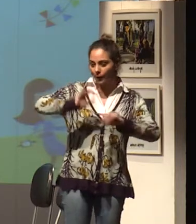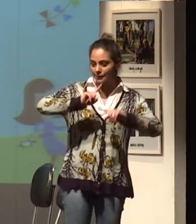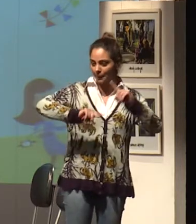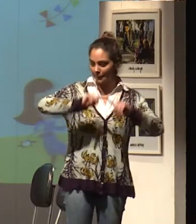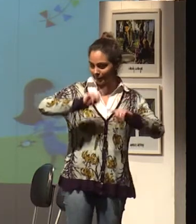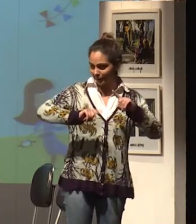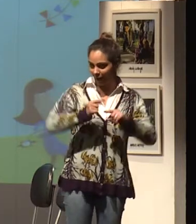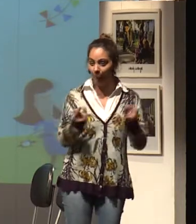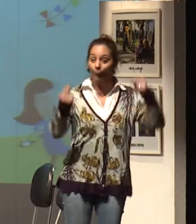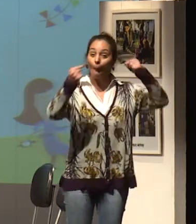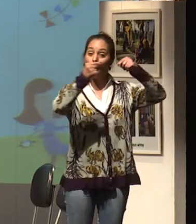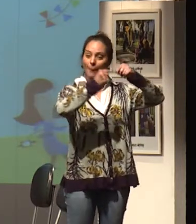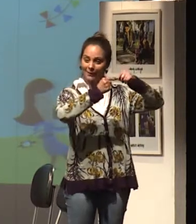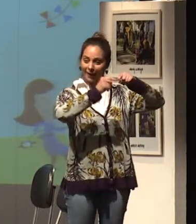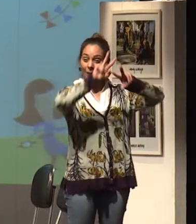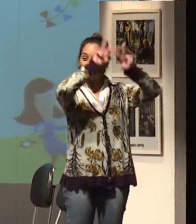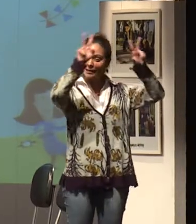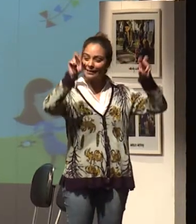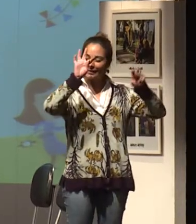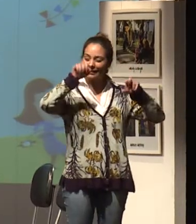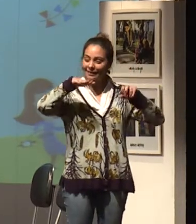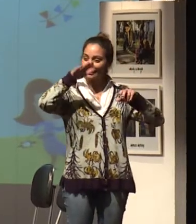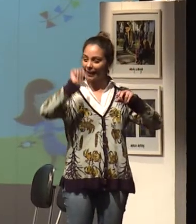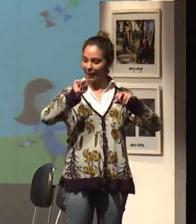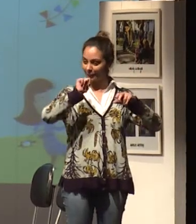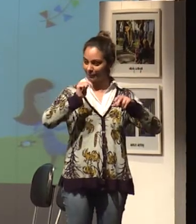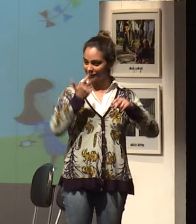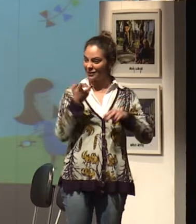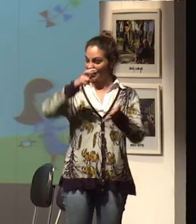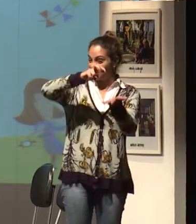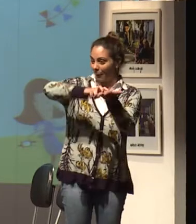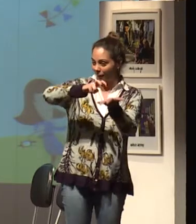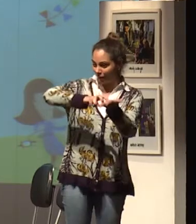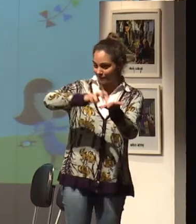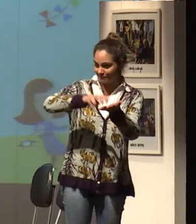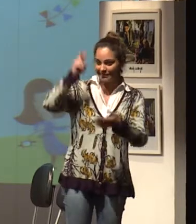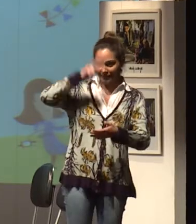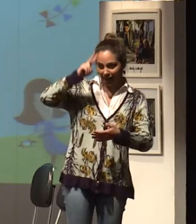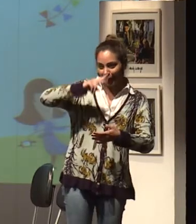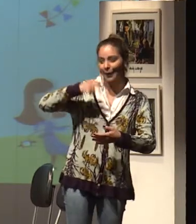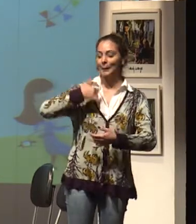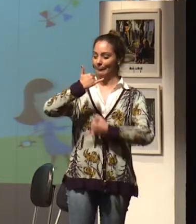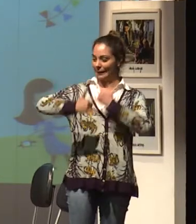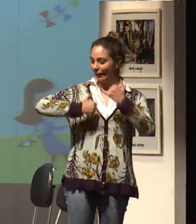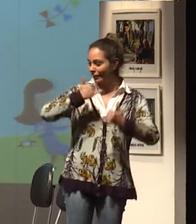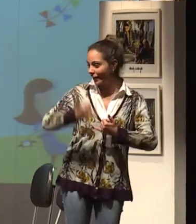Eu tentei organizar um material, né, que venha de acordo com o tema, pela manhã,